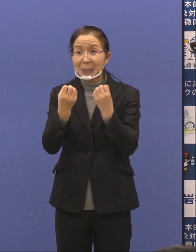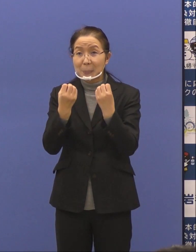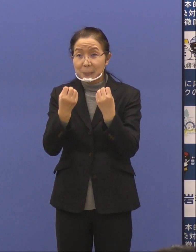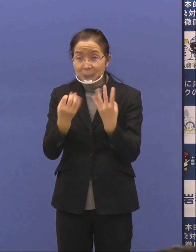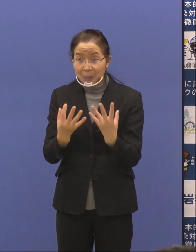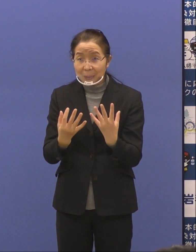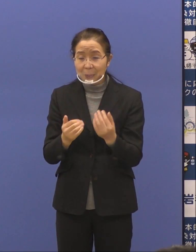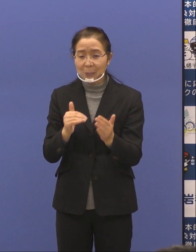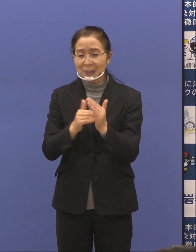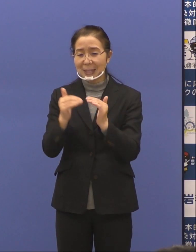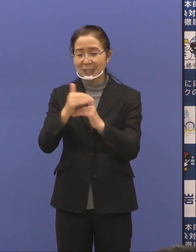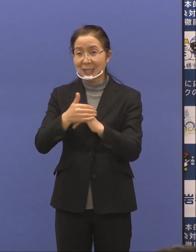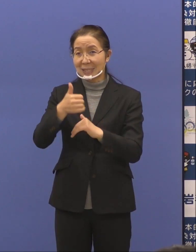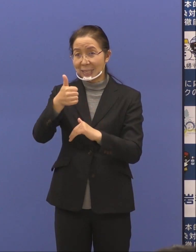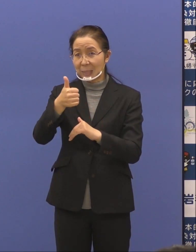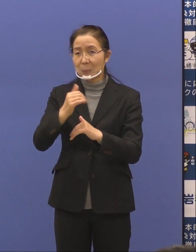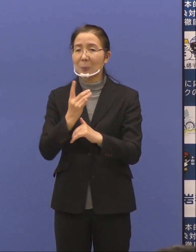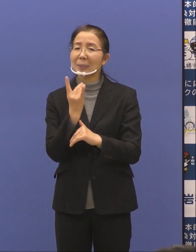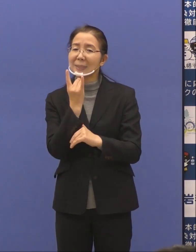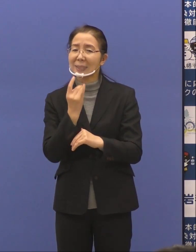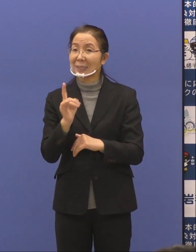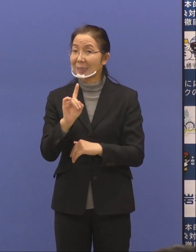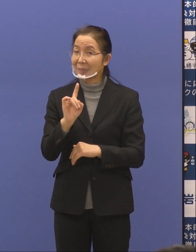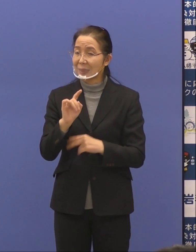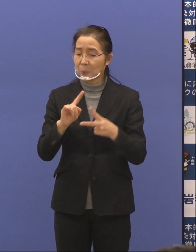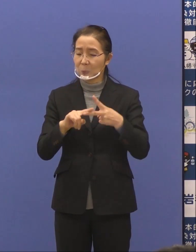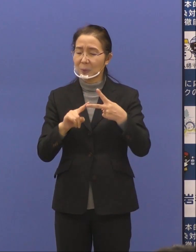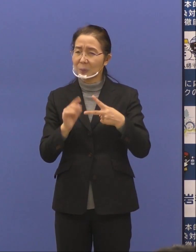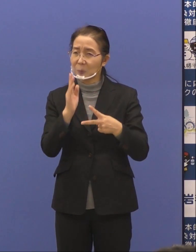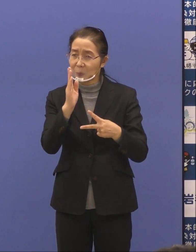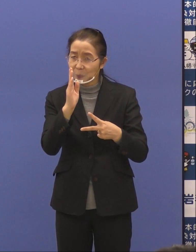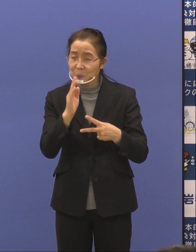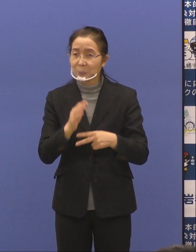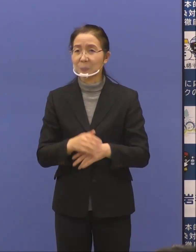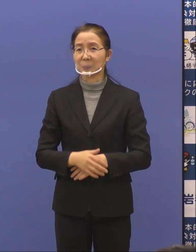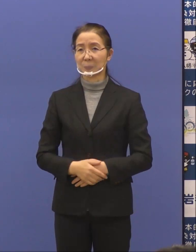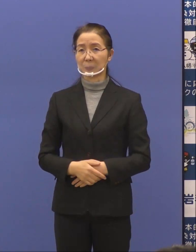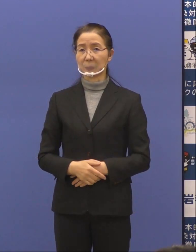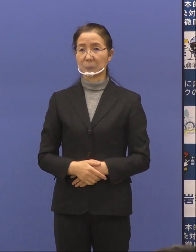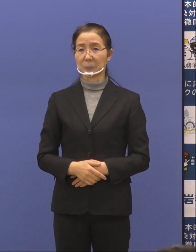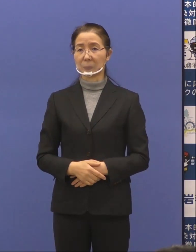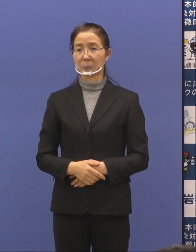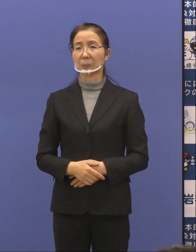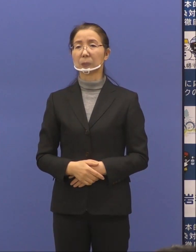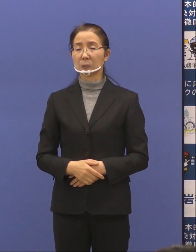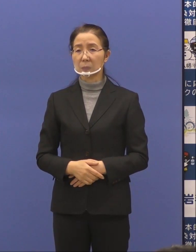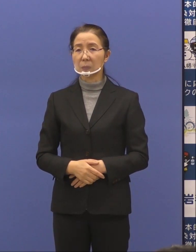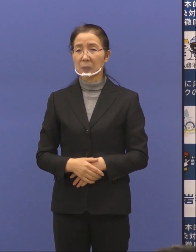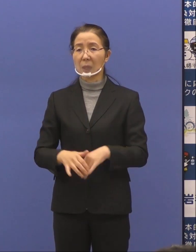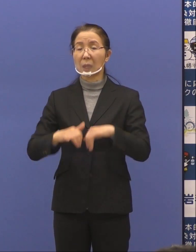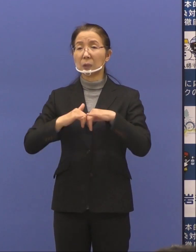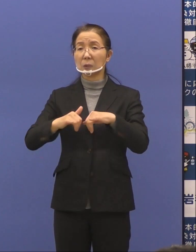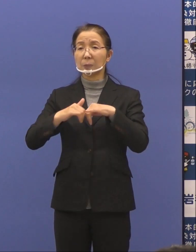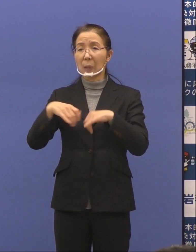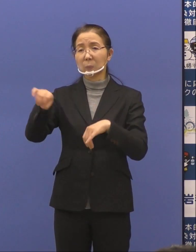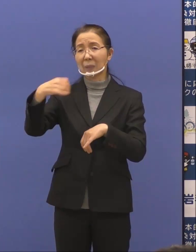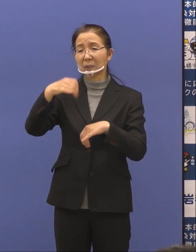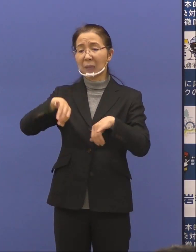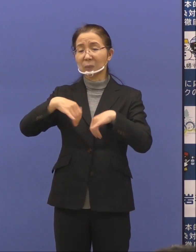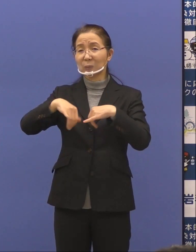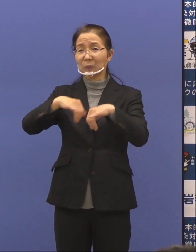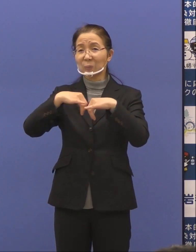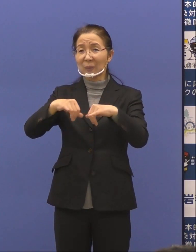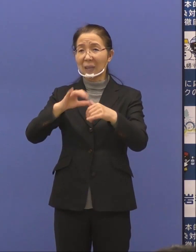る武田さんへの期待感を教えてください。 チャムチャムマッコーに代表される歴史と文化があ